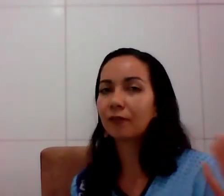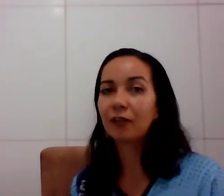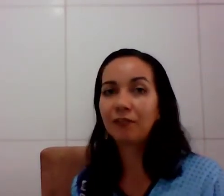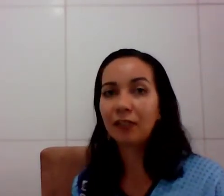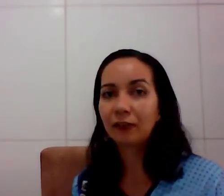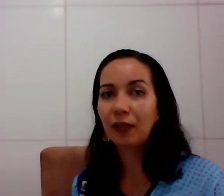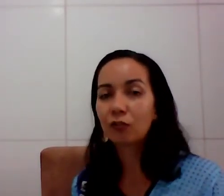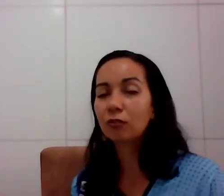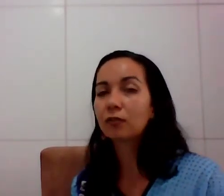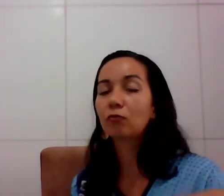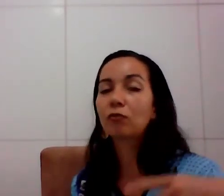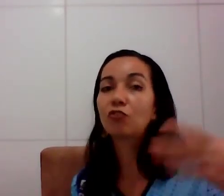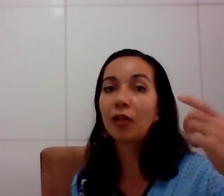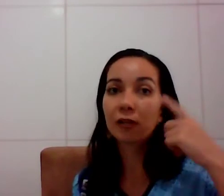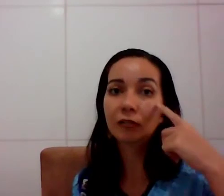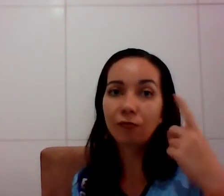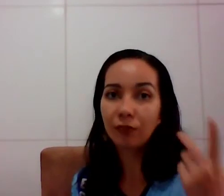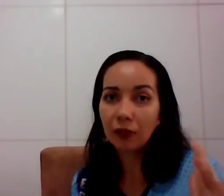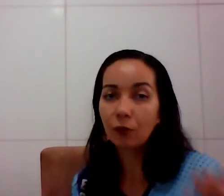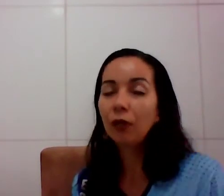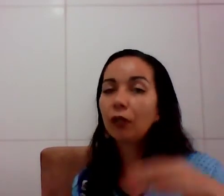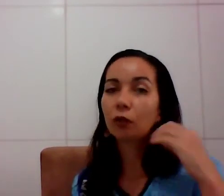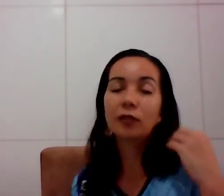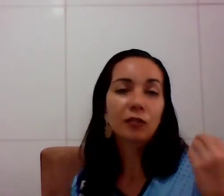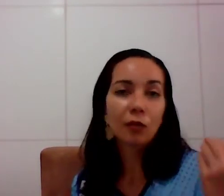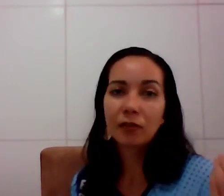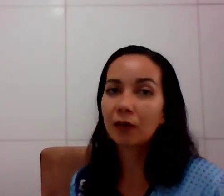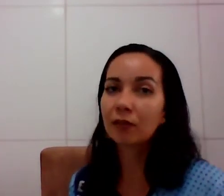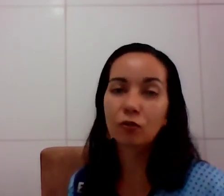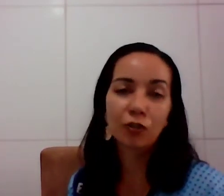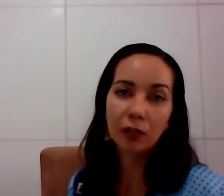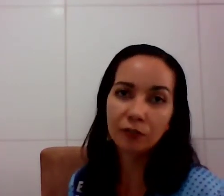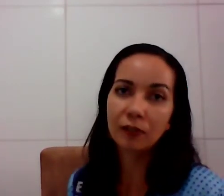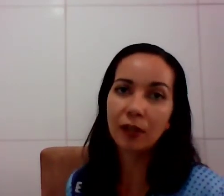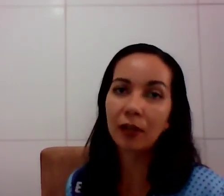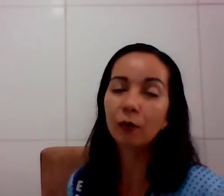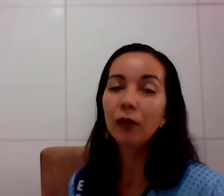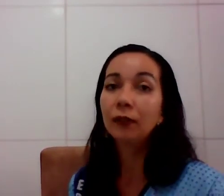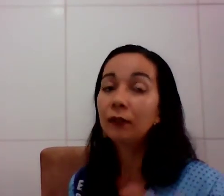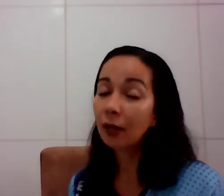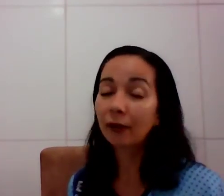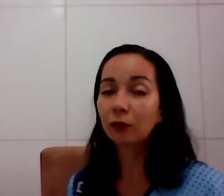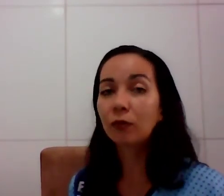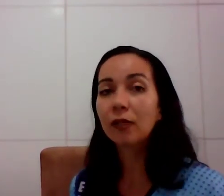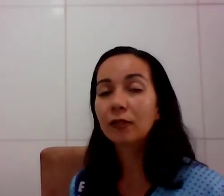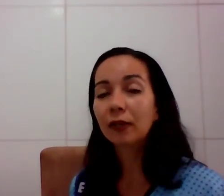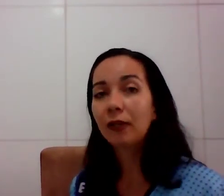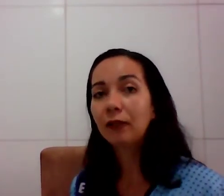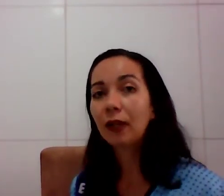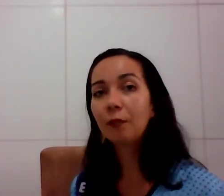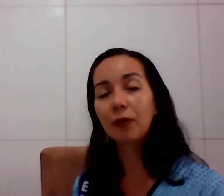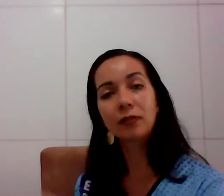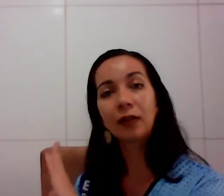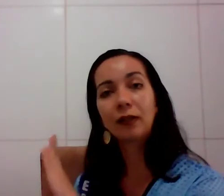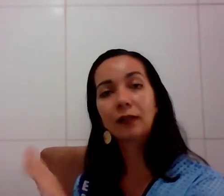na vida delas, todas as coisas que elas viam, todas as observações que elas fizeram na natureza naquele tempo, elas